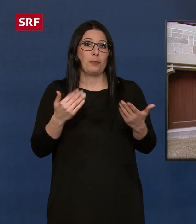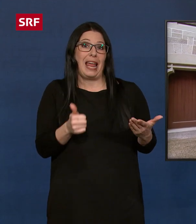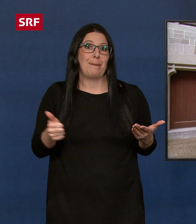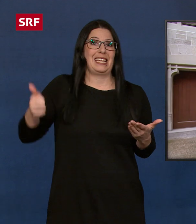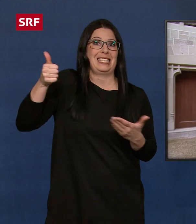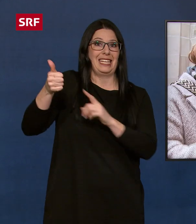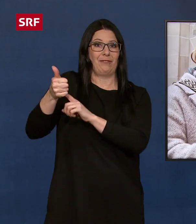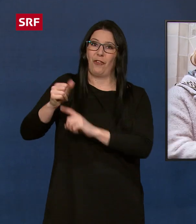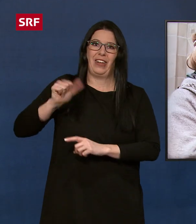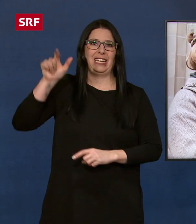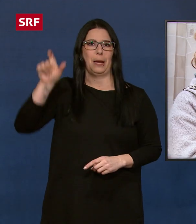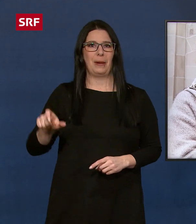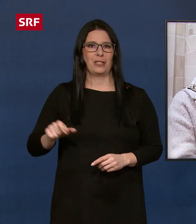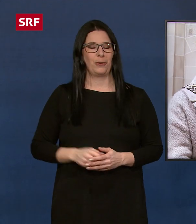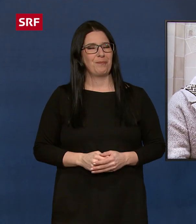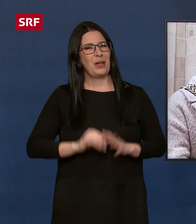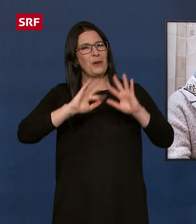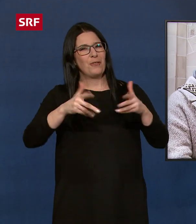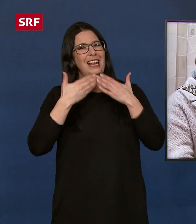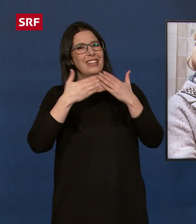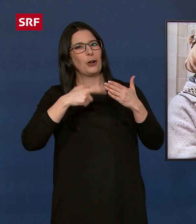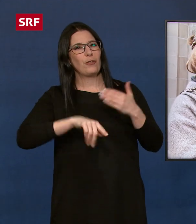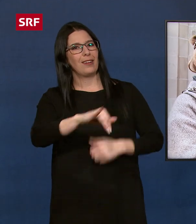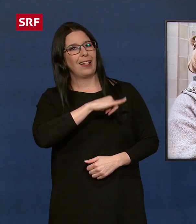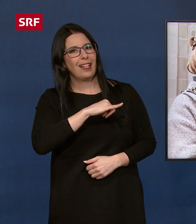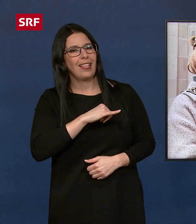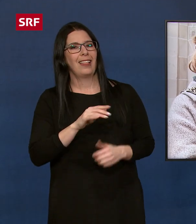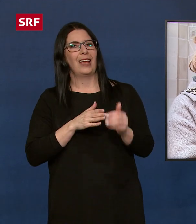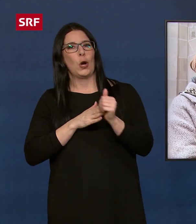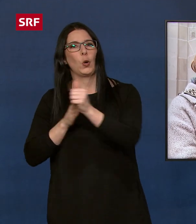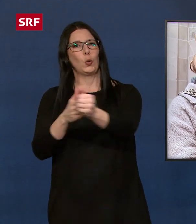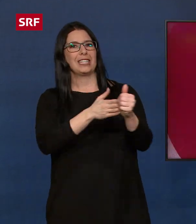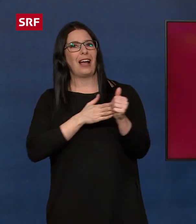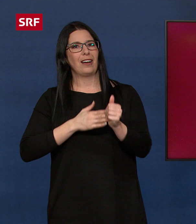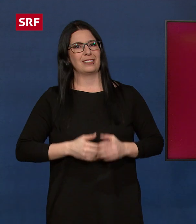Äbtissin. Jessica, ich danke dir viel, viel Mal für den interessanten Stadtpunktgang.